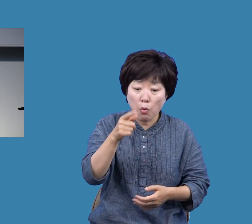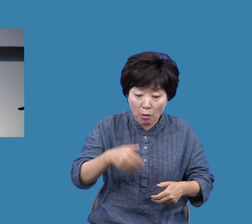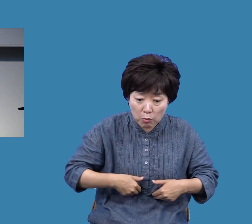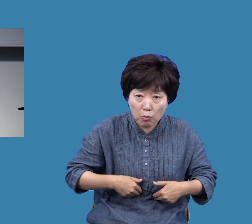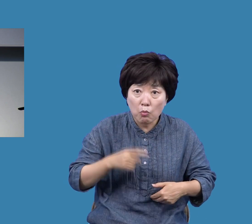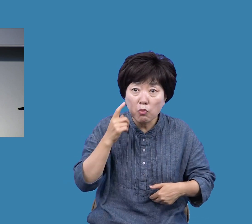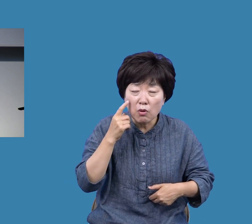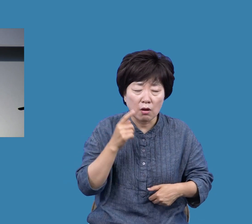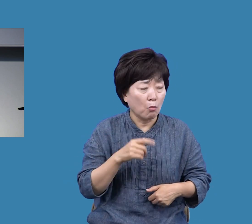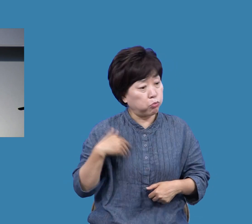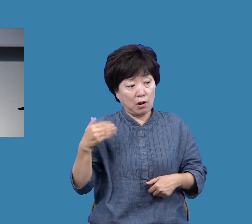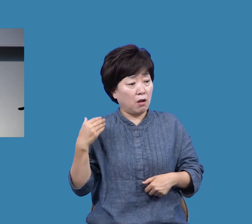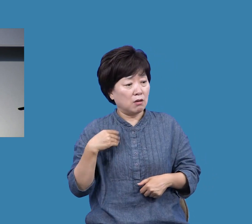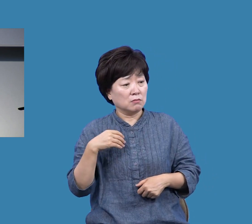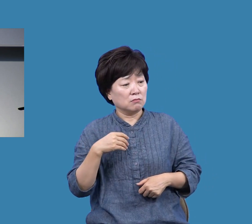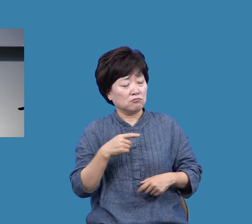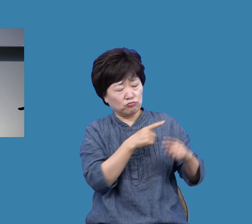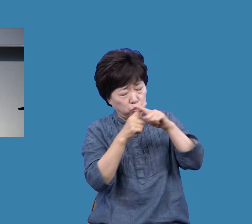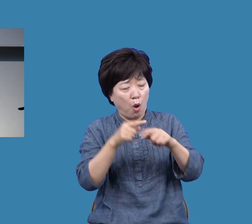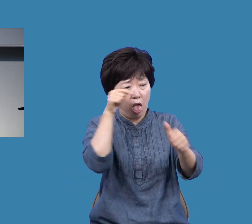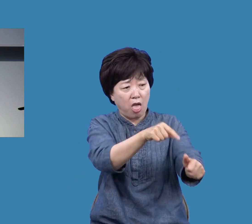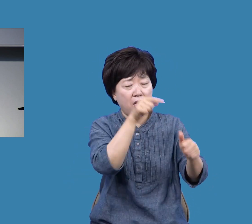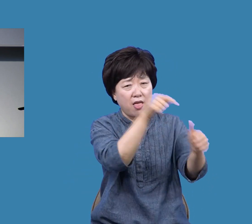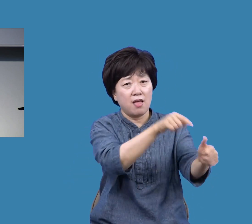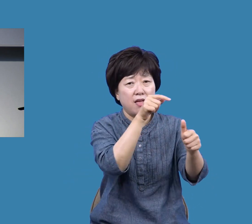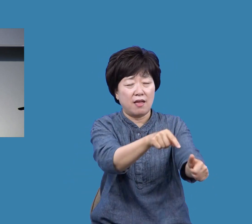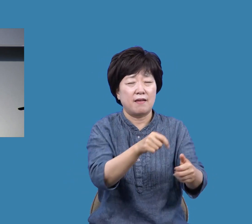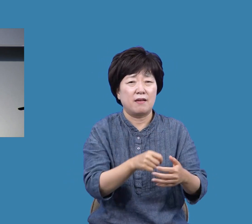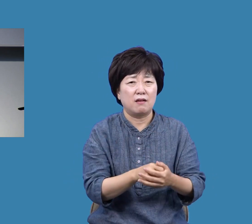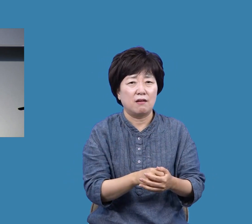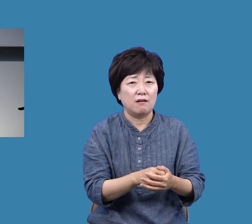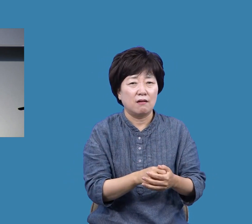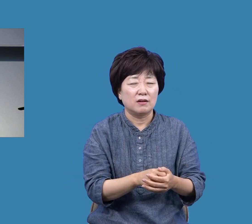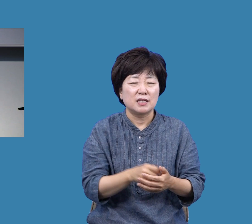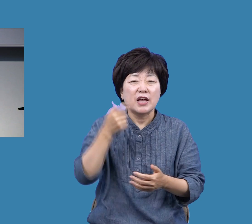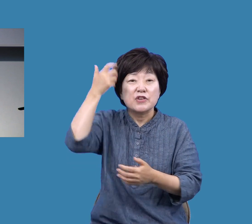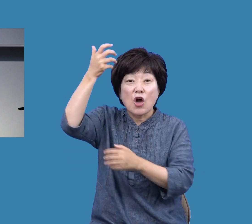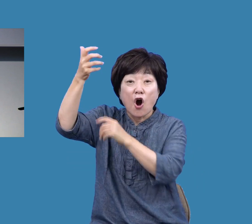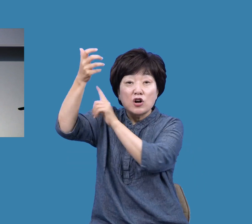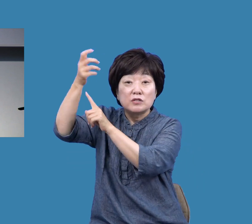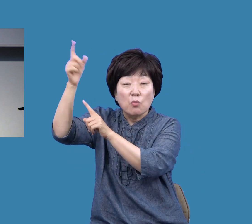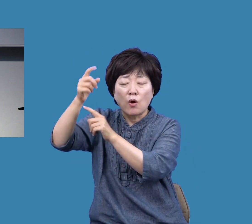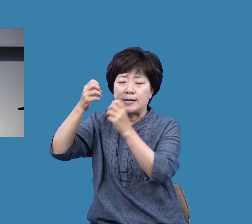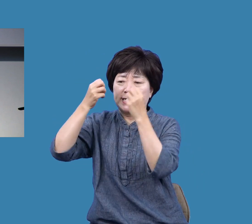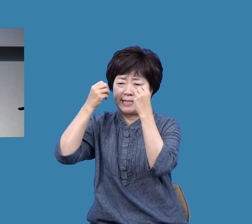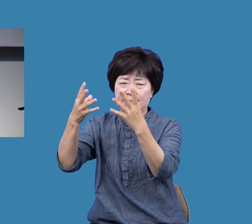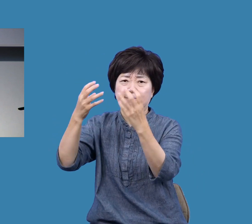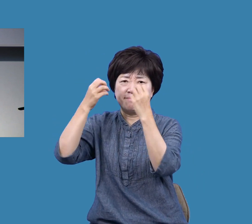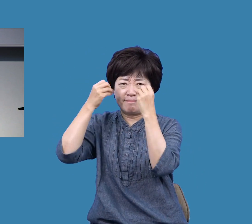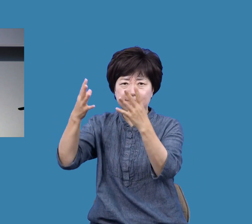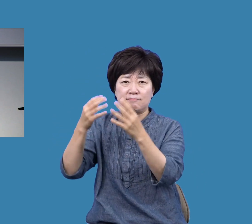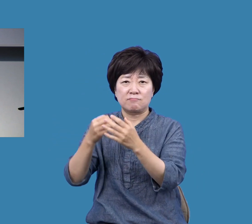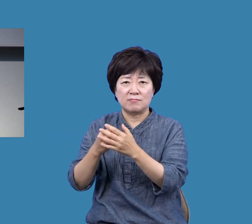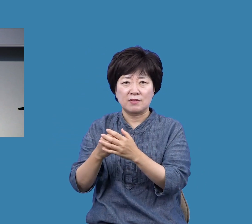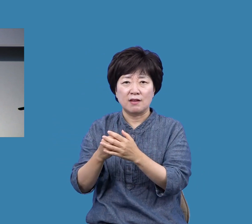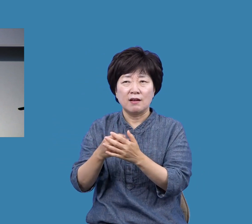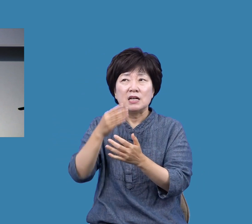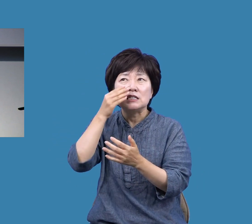이제 문화가 돼버린 거거든. 영은 여러분 항상 신선함을 유지해야 됩니다. 익숙해지면 안